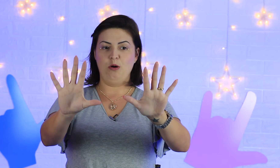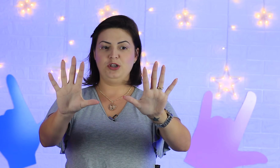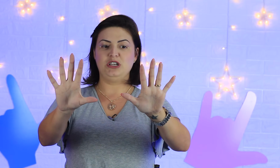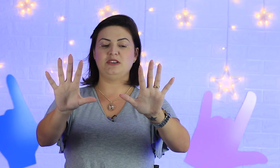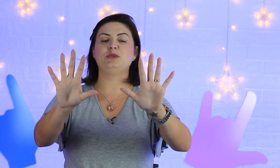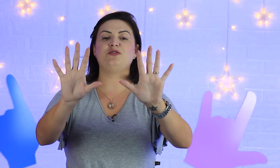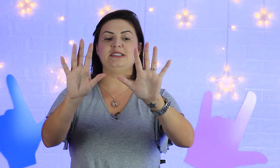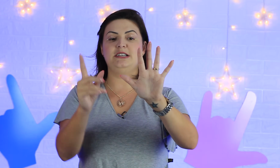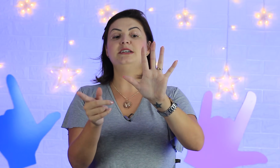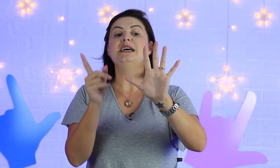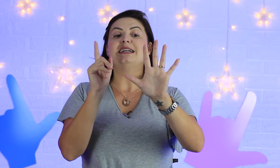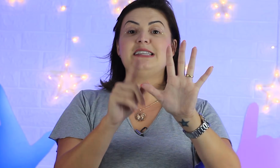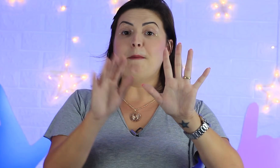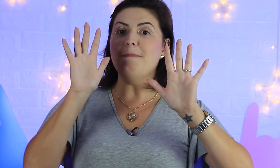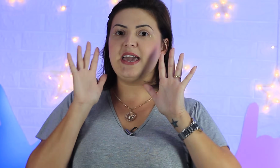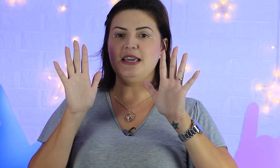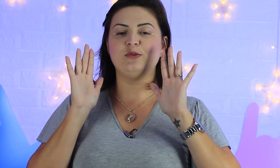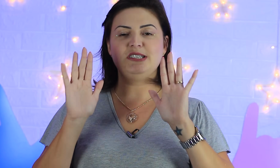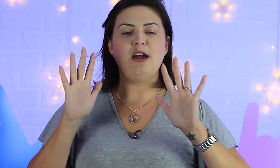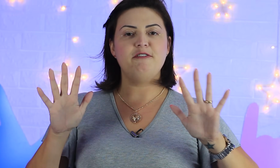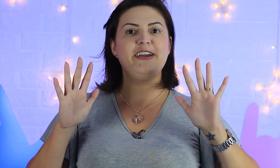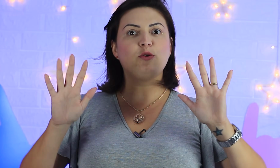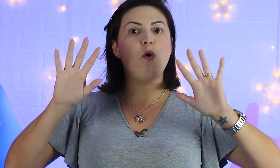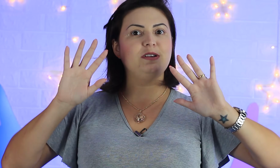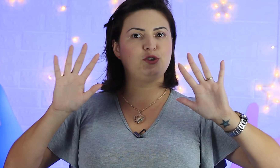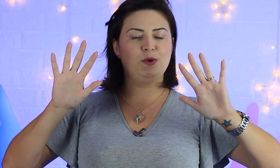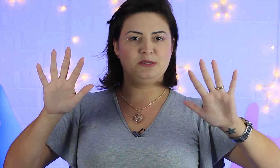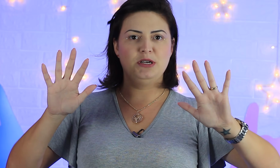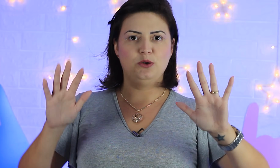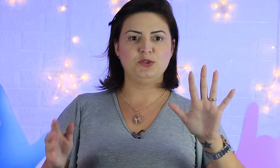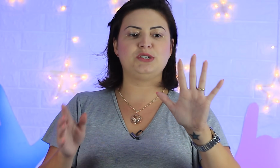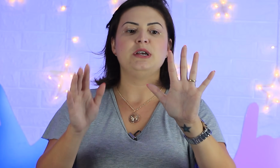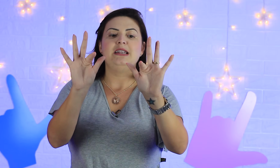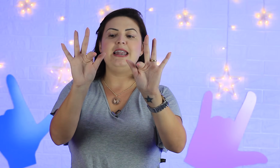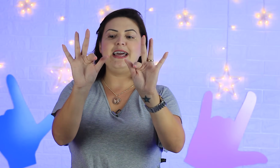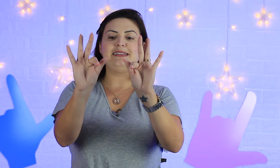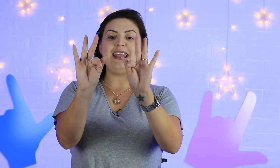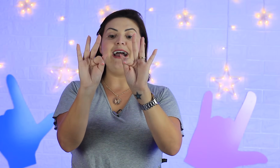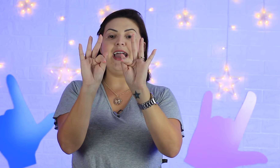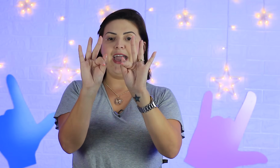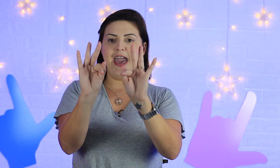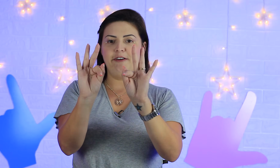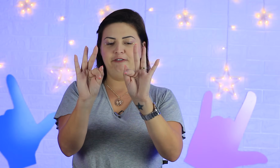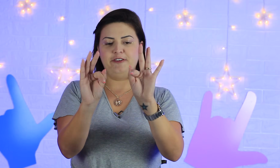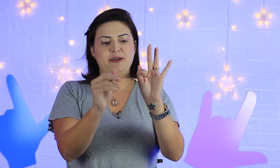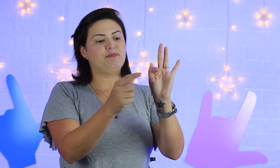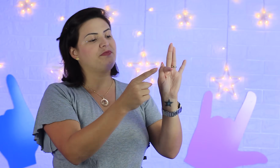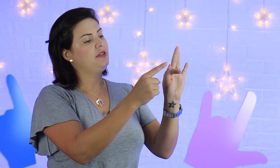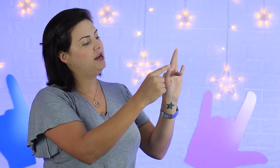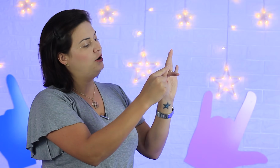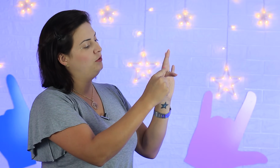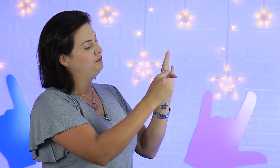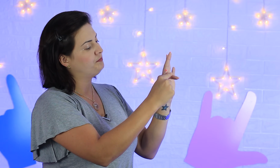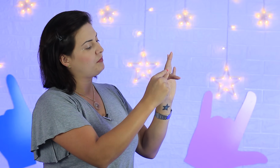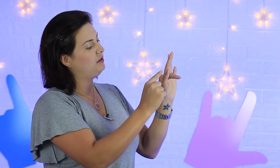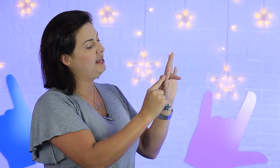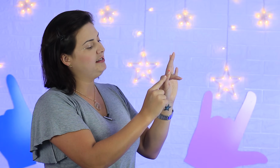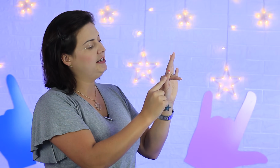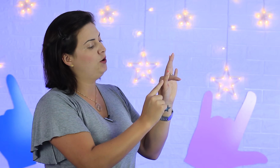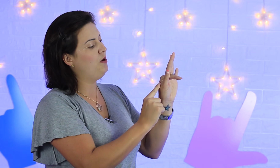Como que nós vamos fazer? Também o sinal é feito com as duas mãos. Letra F. Então, dedão